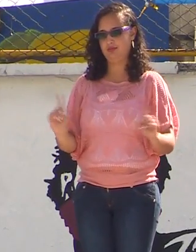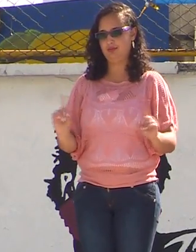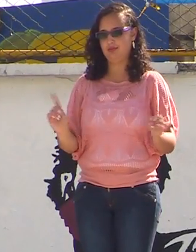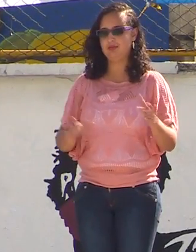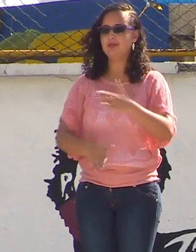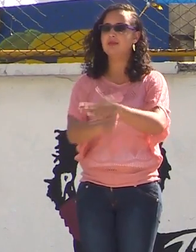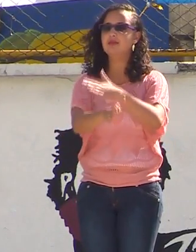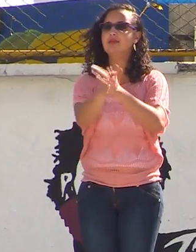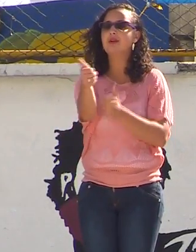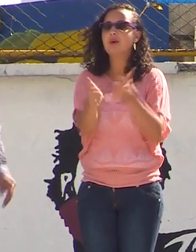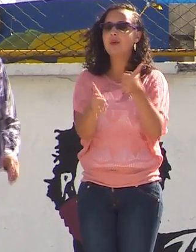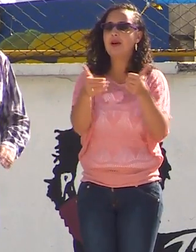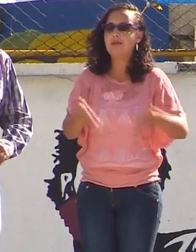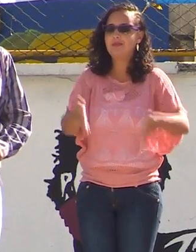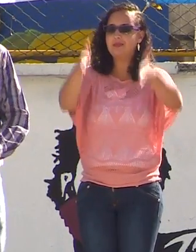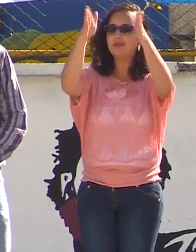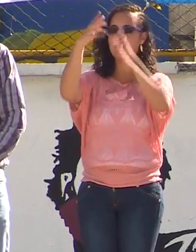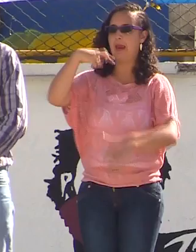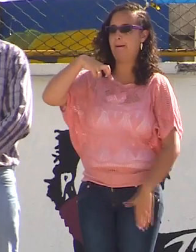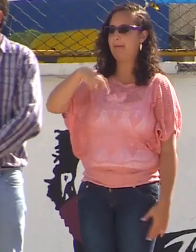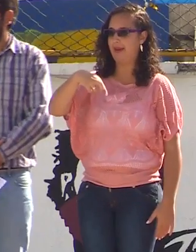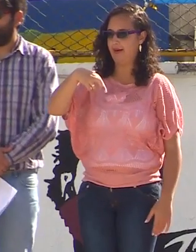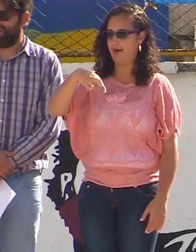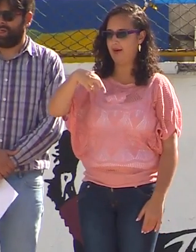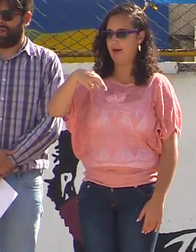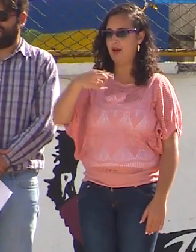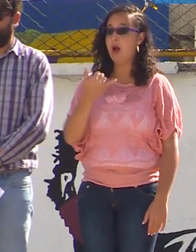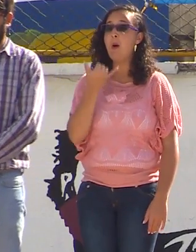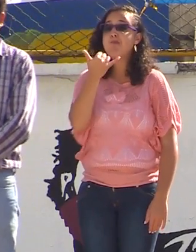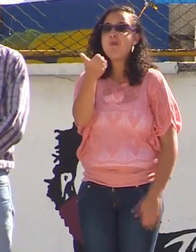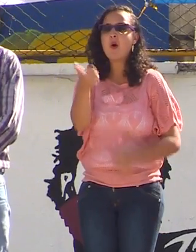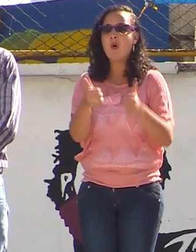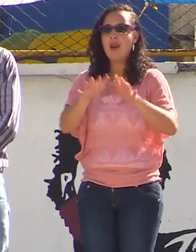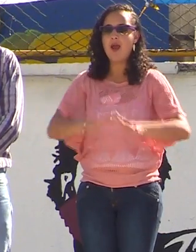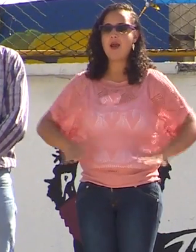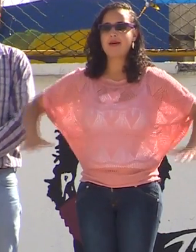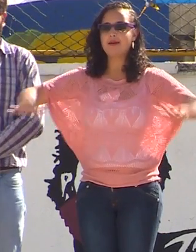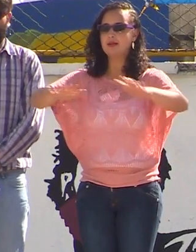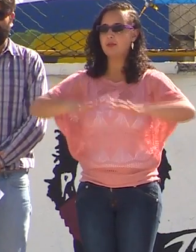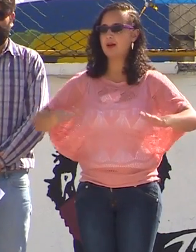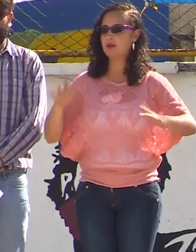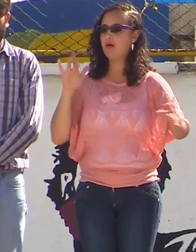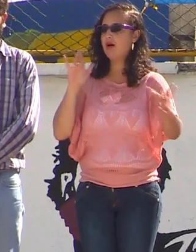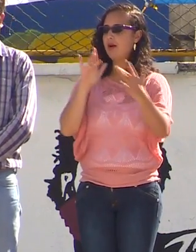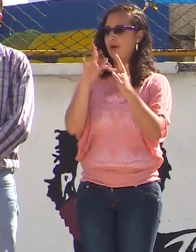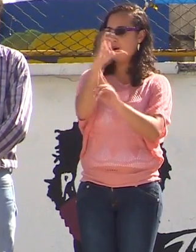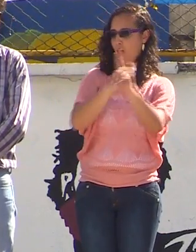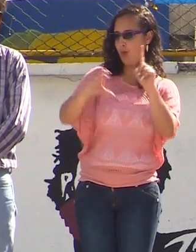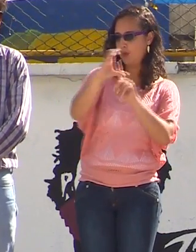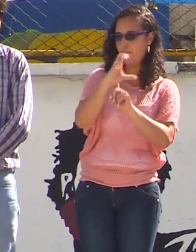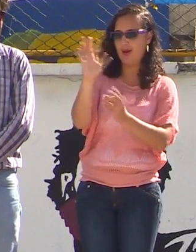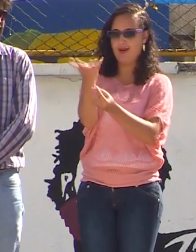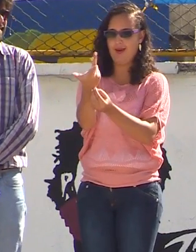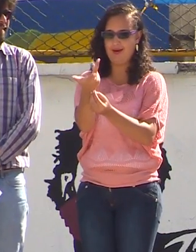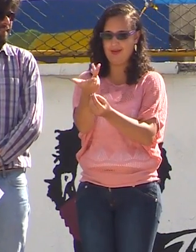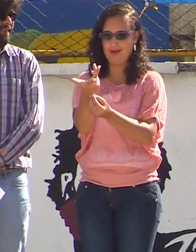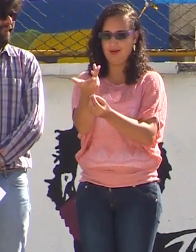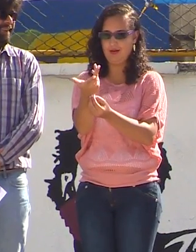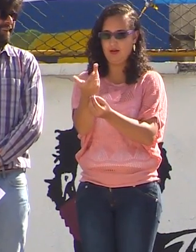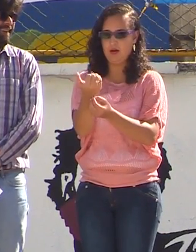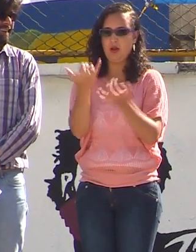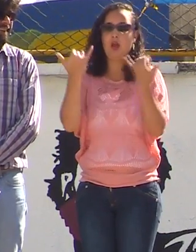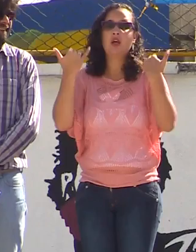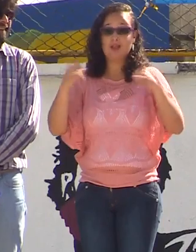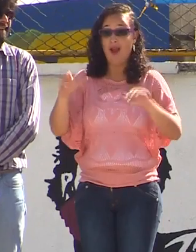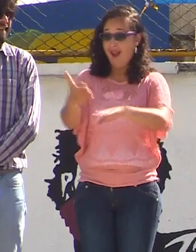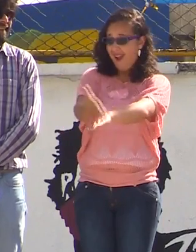a convertirlo en escenario artístico y cultural. No es suficiente con haber